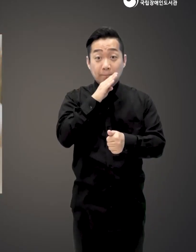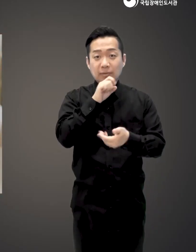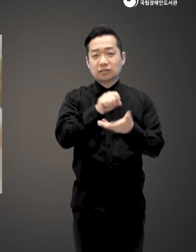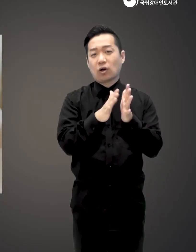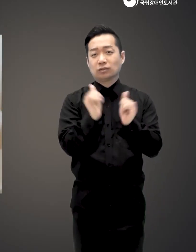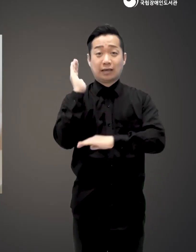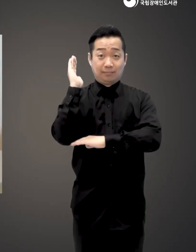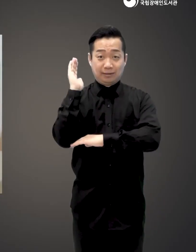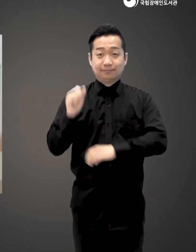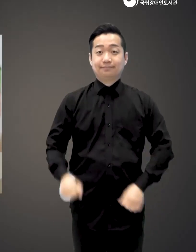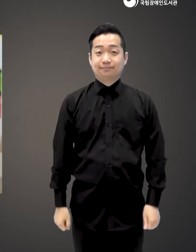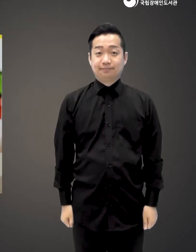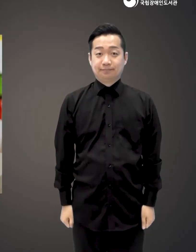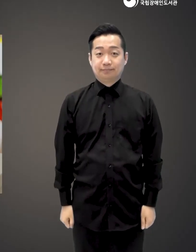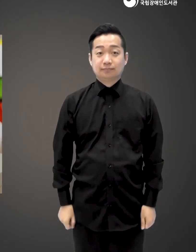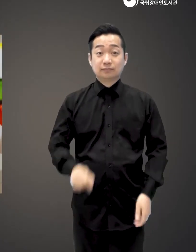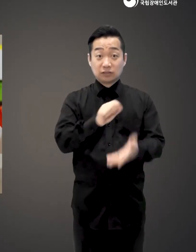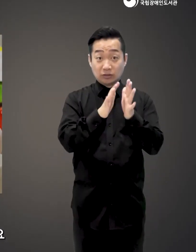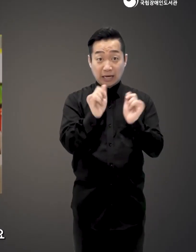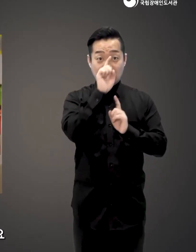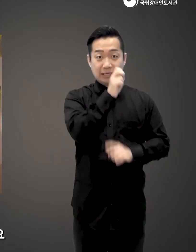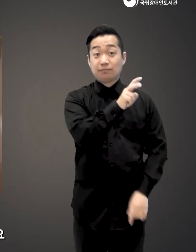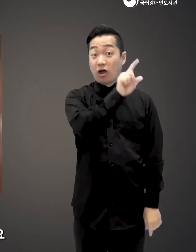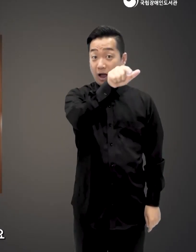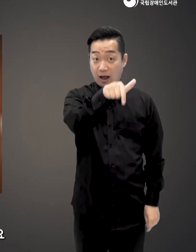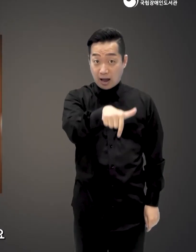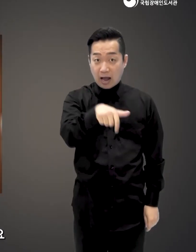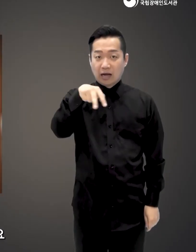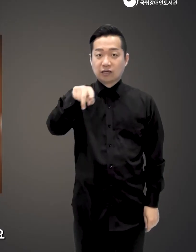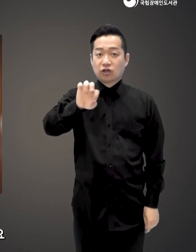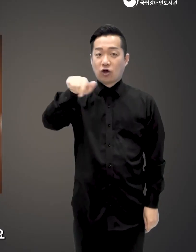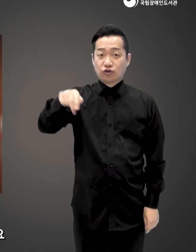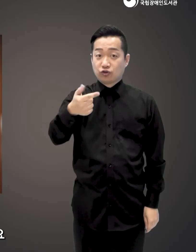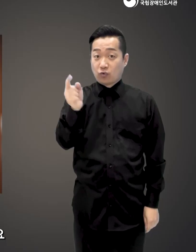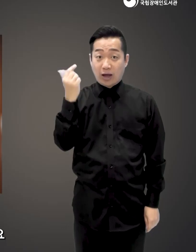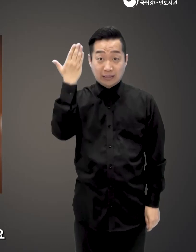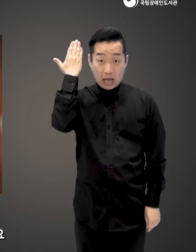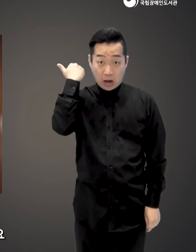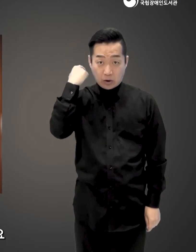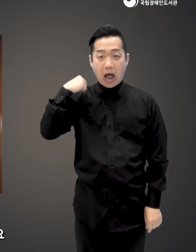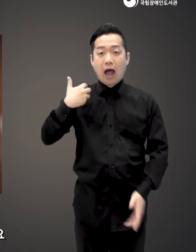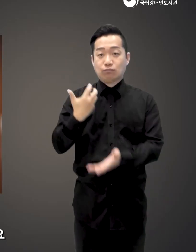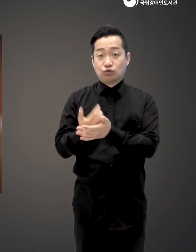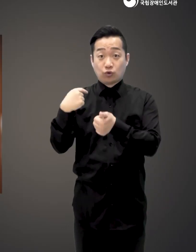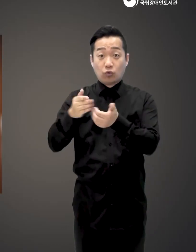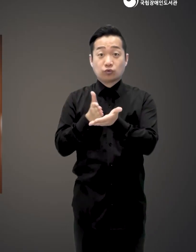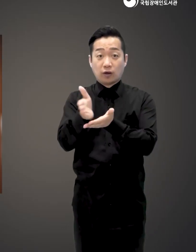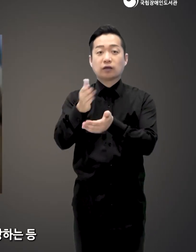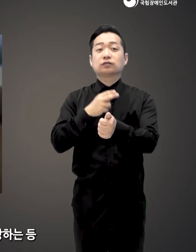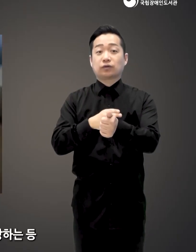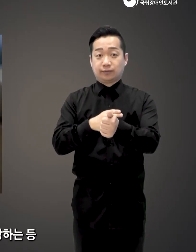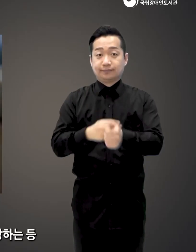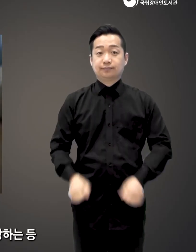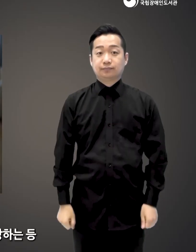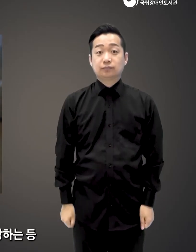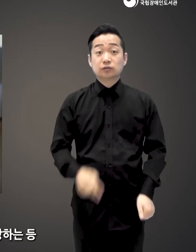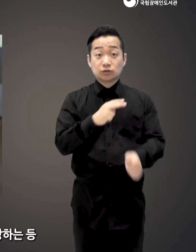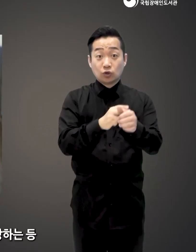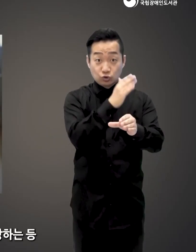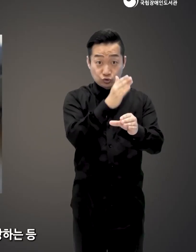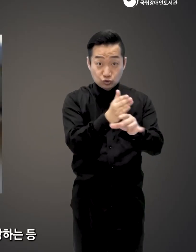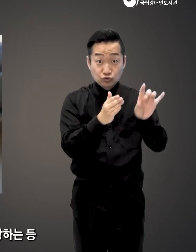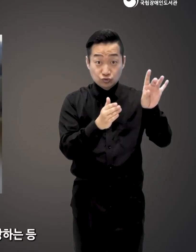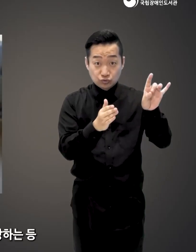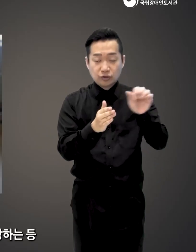그렇다고 저자는 말합니다. 저자 이명학은 성균관대학교 한문교육과 교수였는데요. 교수로서는